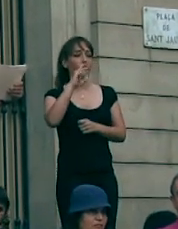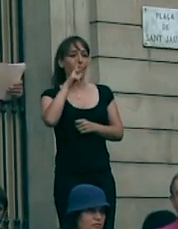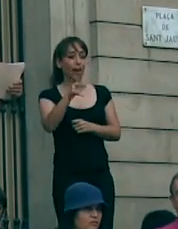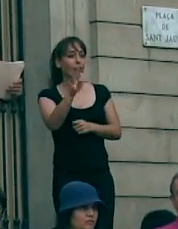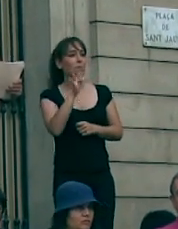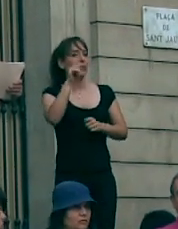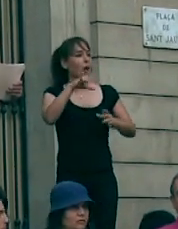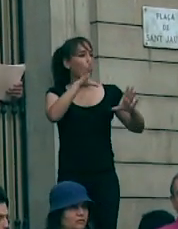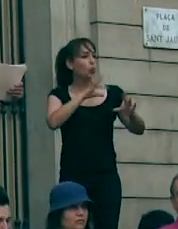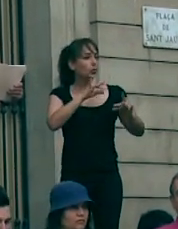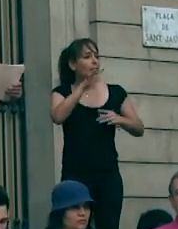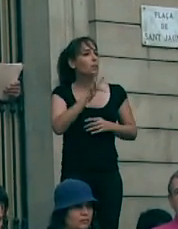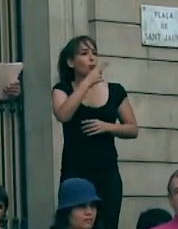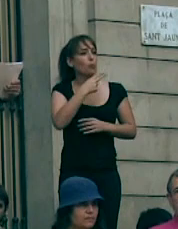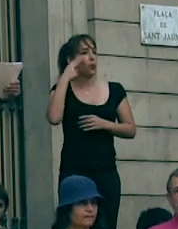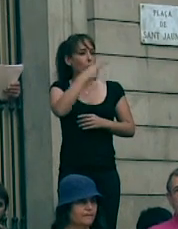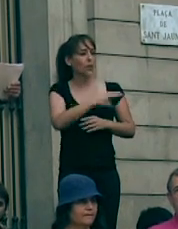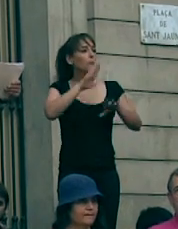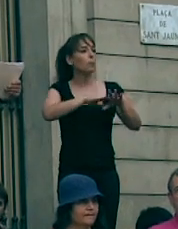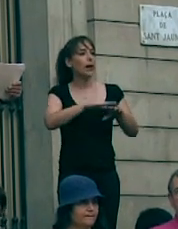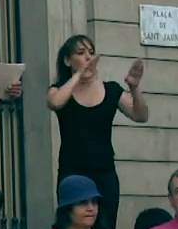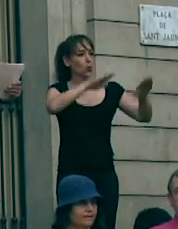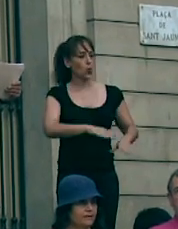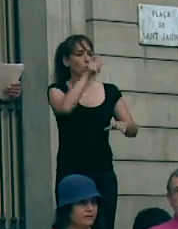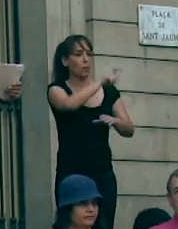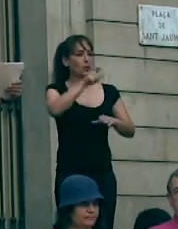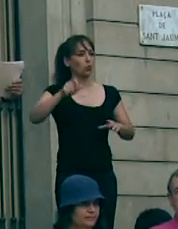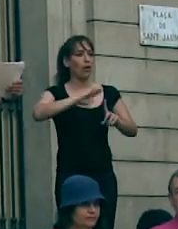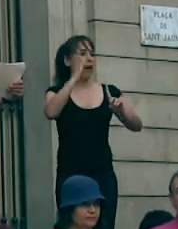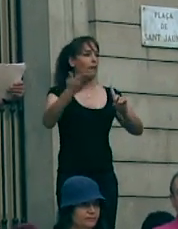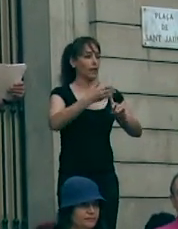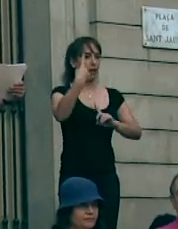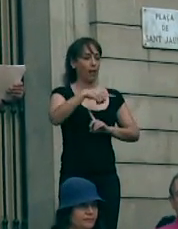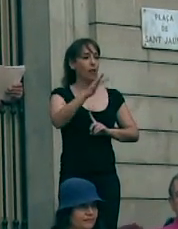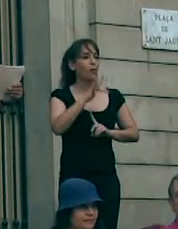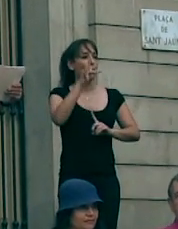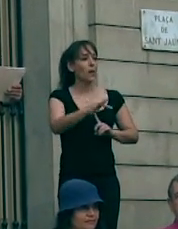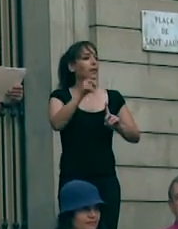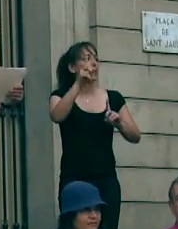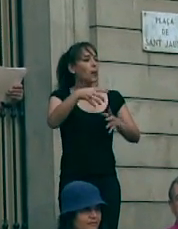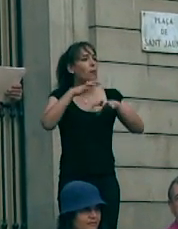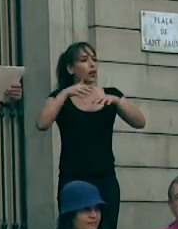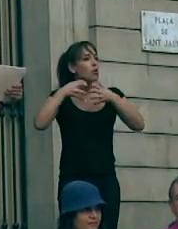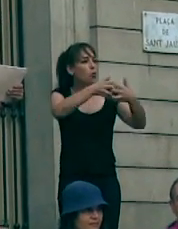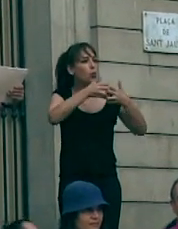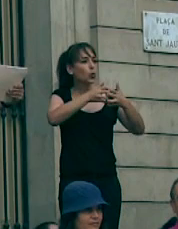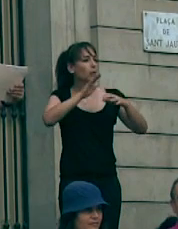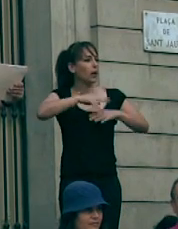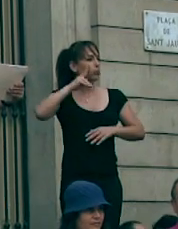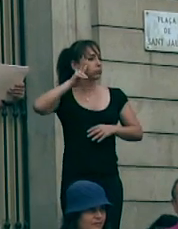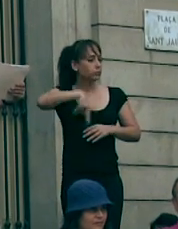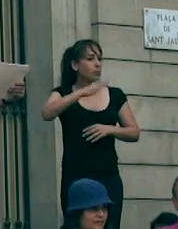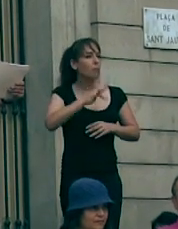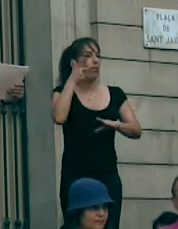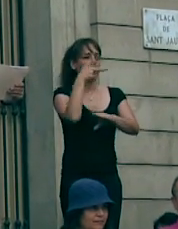consciència, del compromís a favor de les persones afectades, el símbol de la lluita per la nostra dignitat i pels